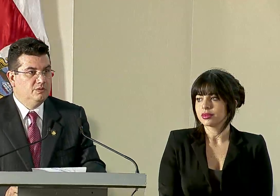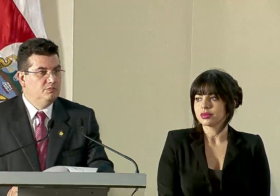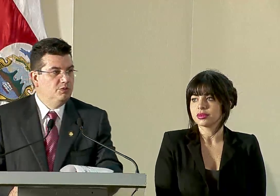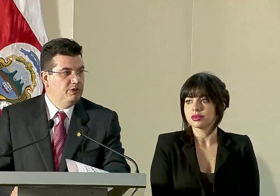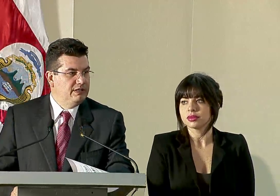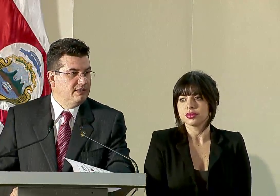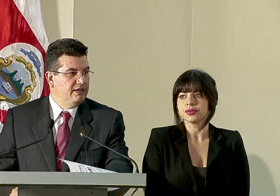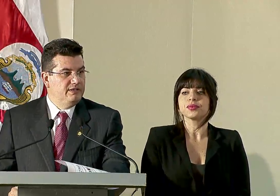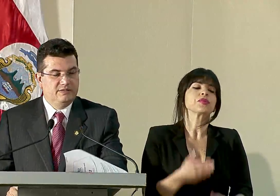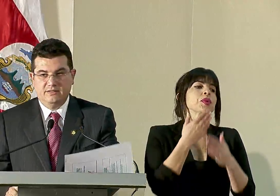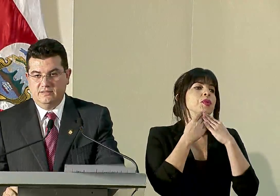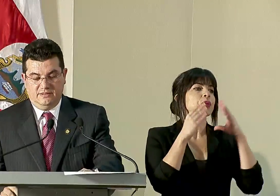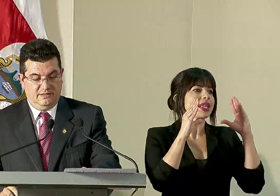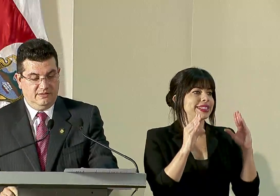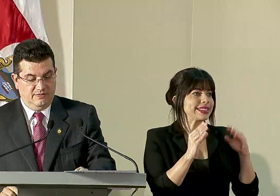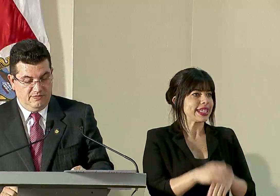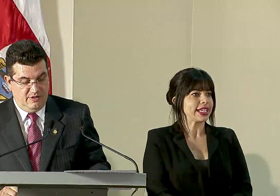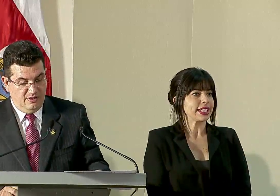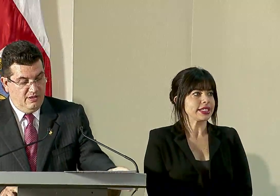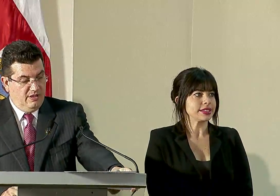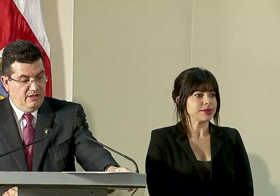Muy buenas tardes.